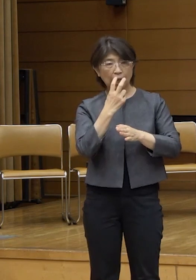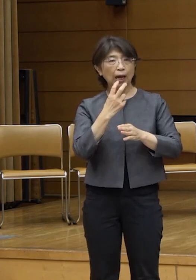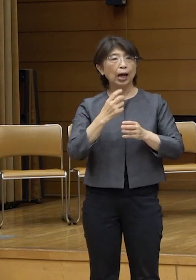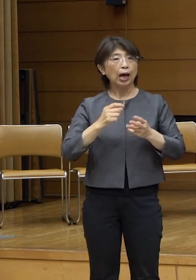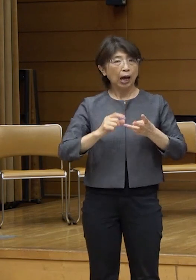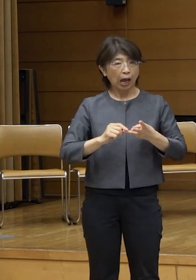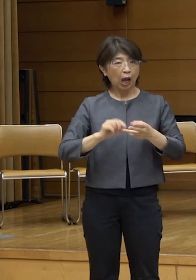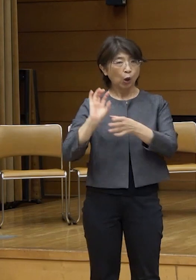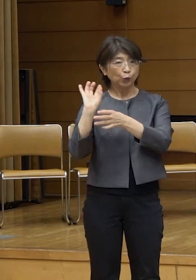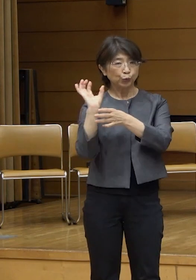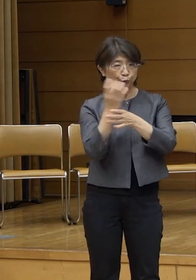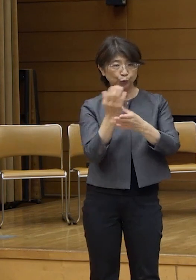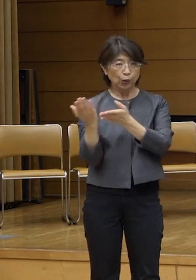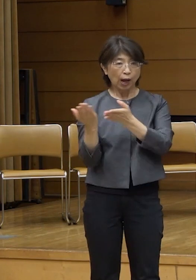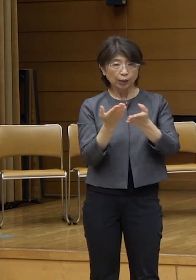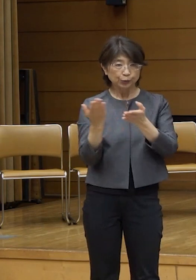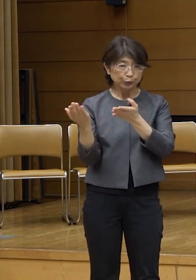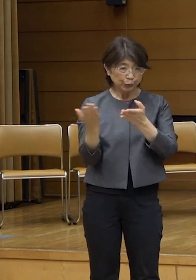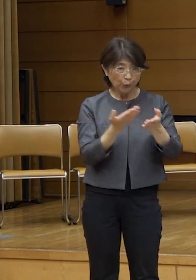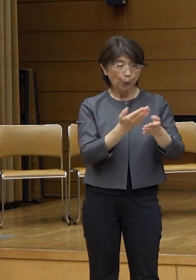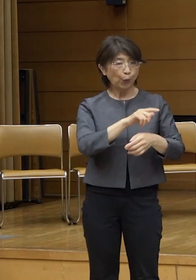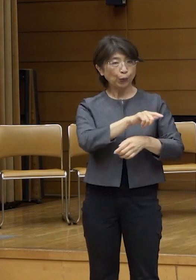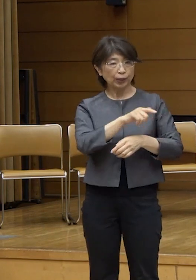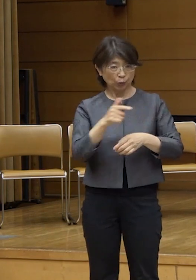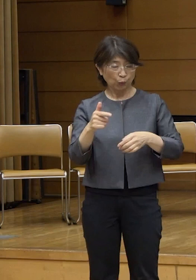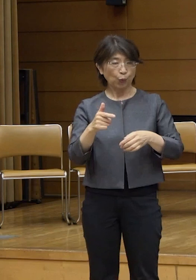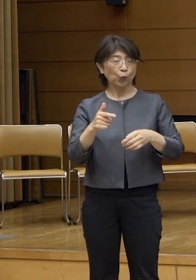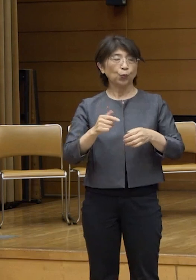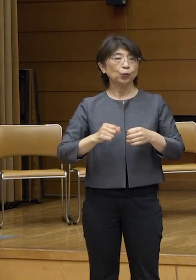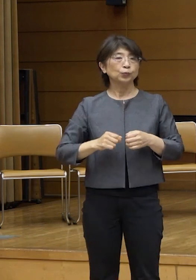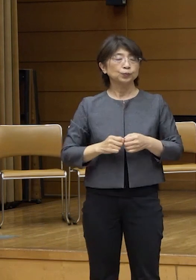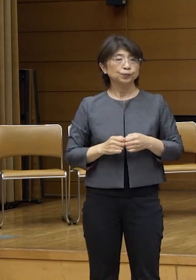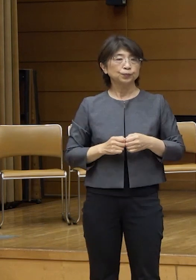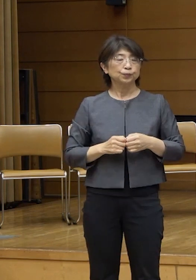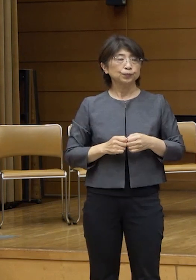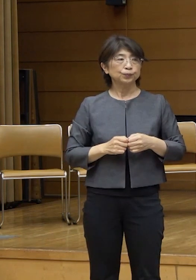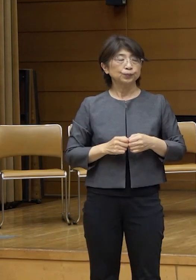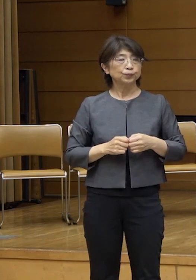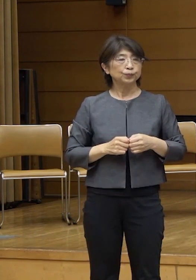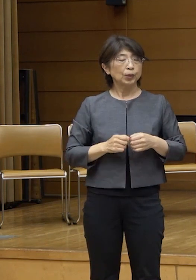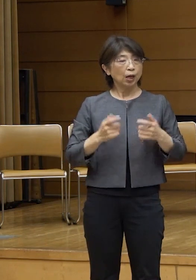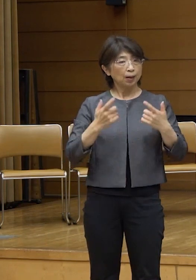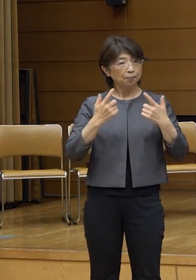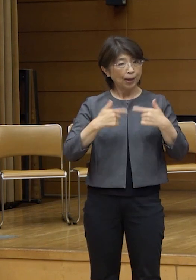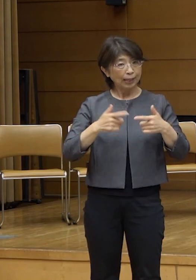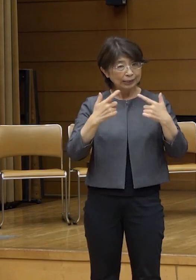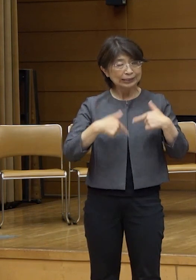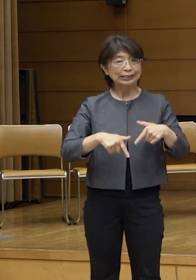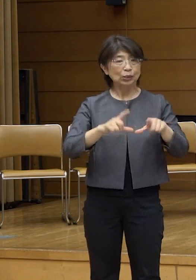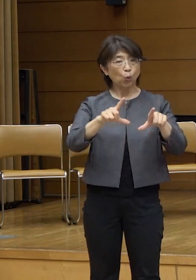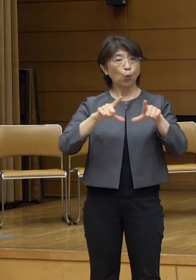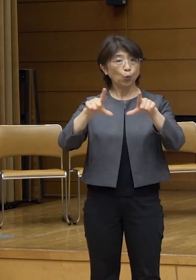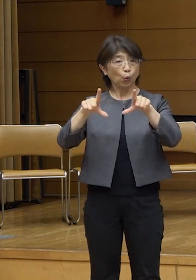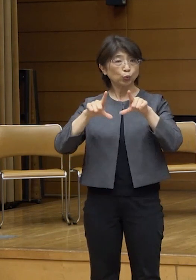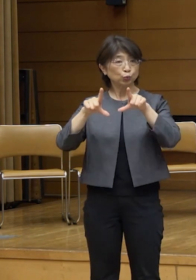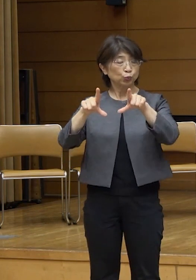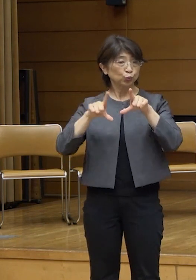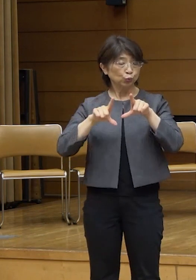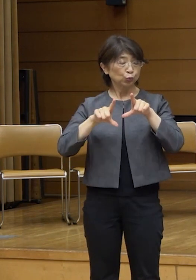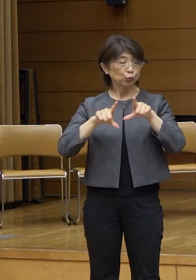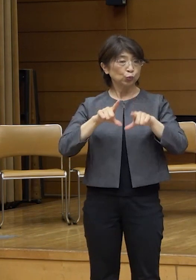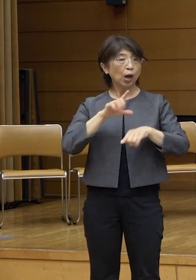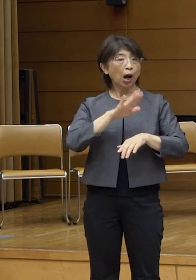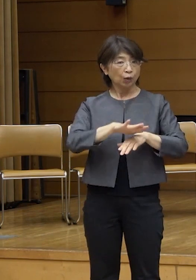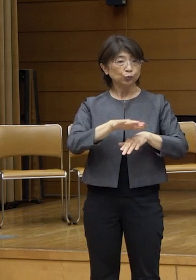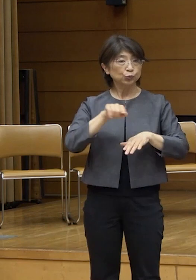には救急搬送困難事案、こういったものについてもう日報というかですね、連絡を受けていますので、これらを総